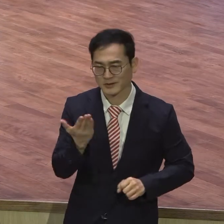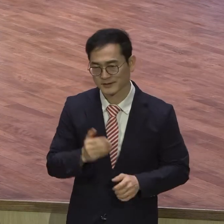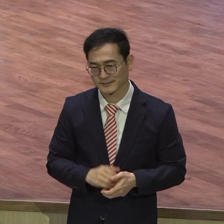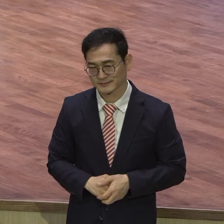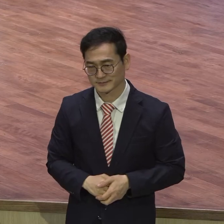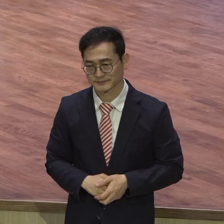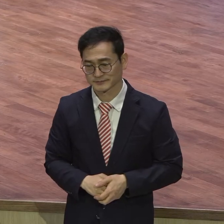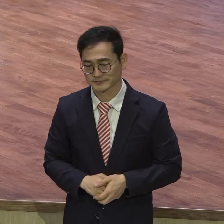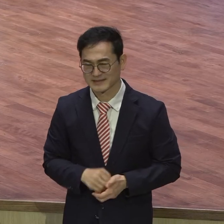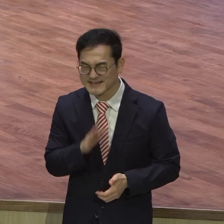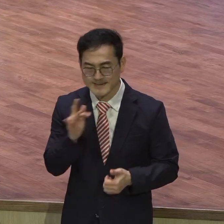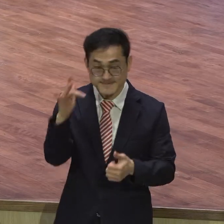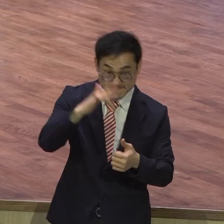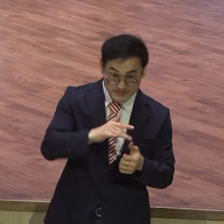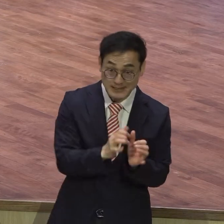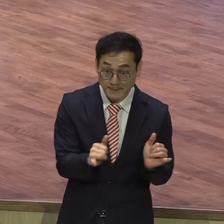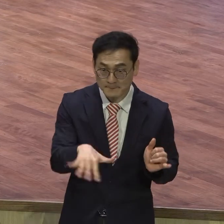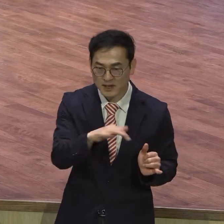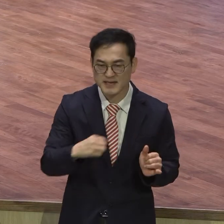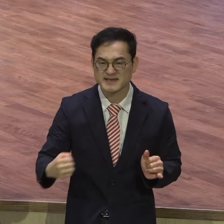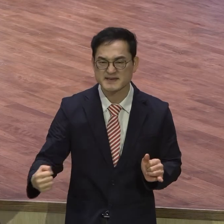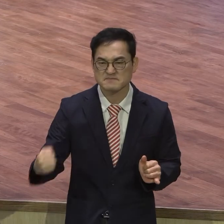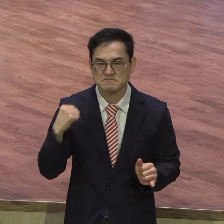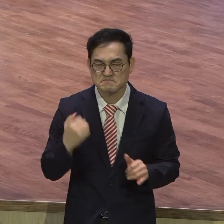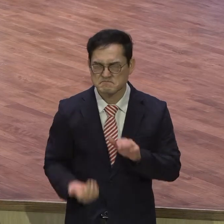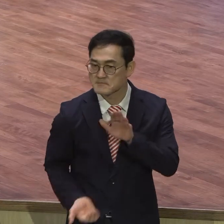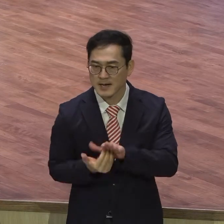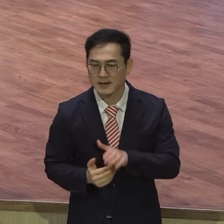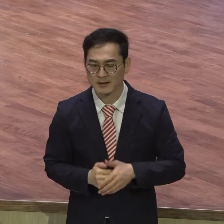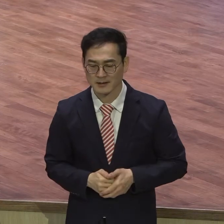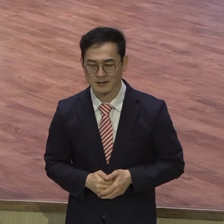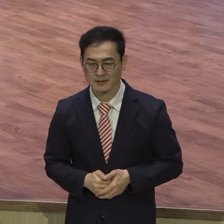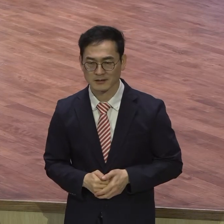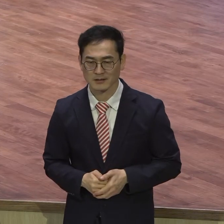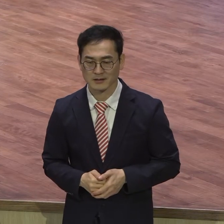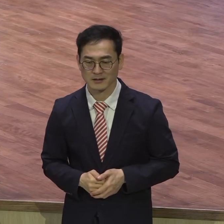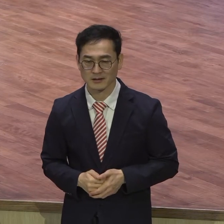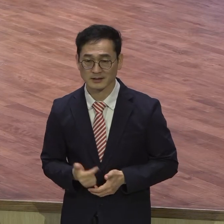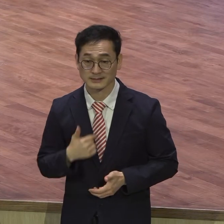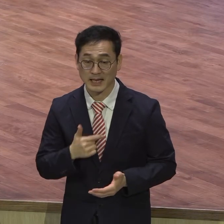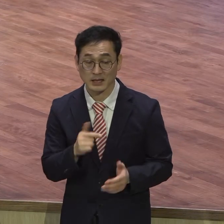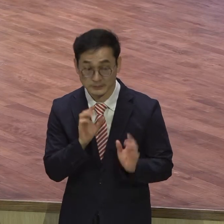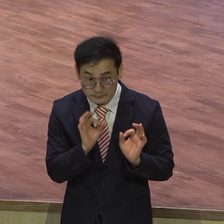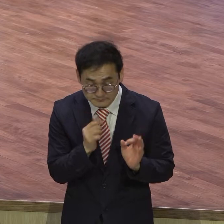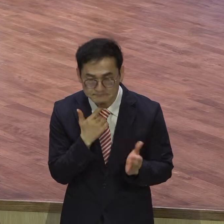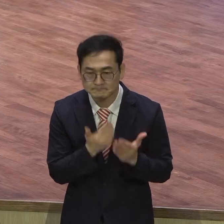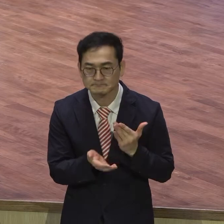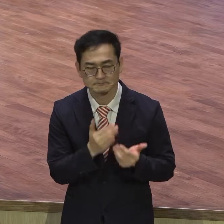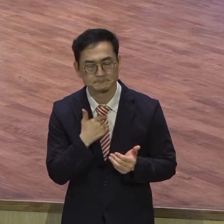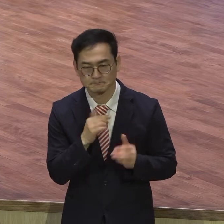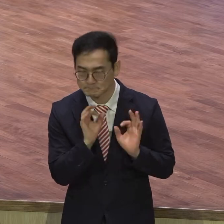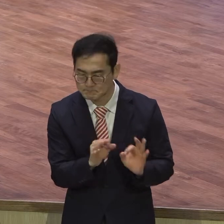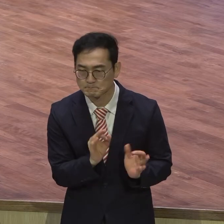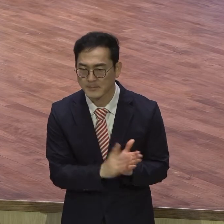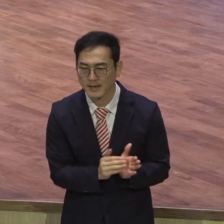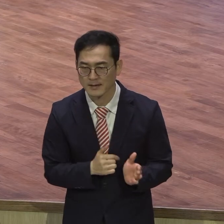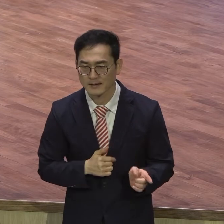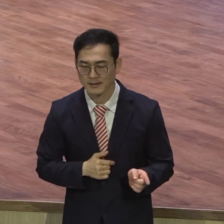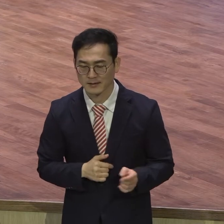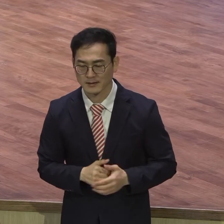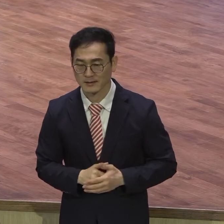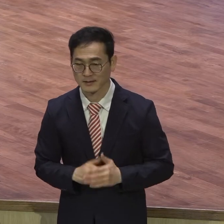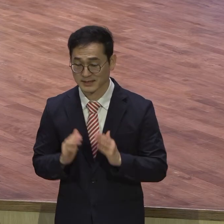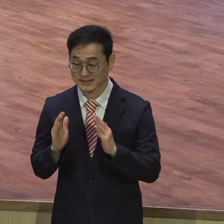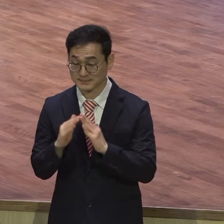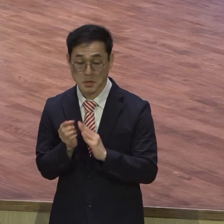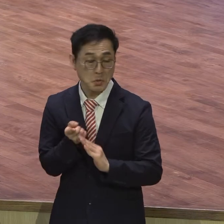사람들은요 힘이 장사요 여러분은 처음 해본지 몰라도 저는 처음 해봤어요 어릴 때 우리 집